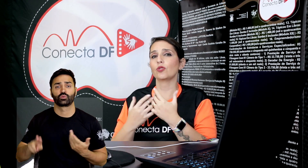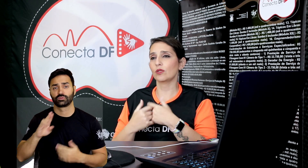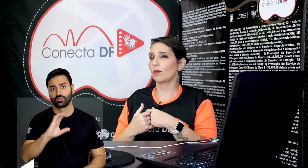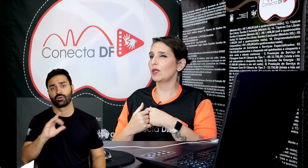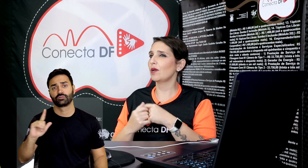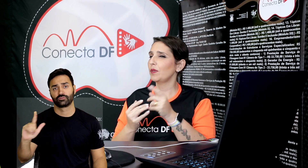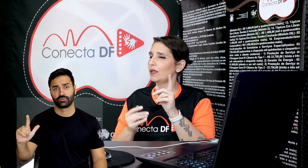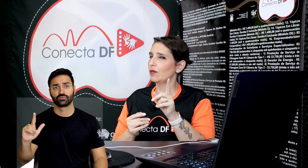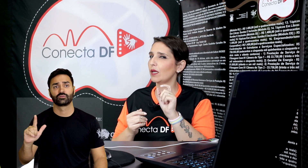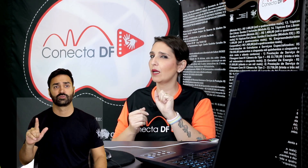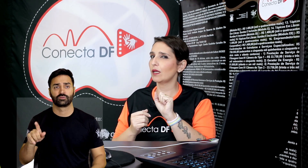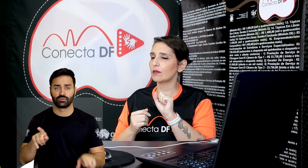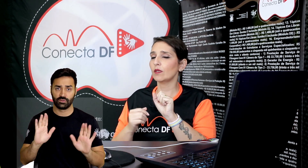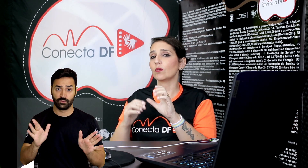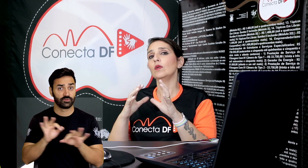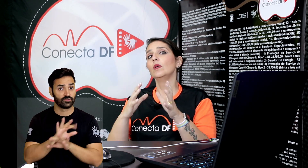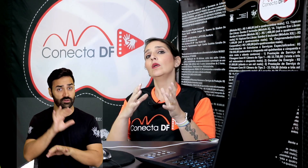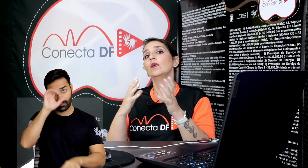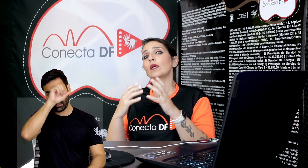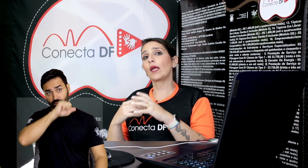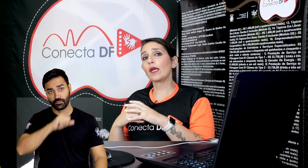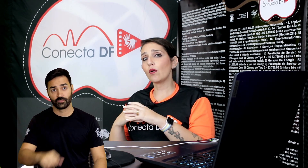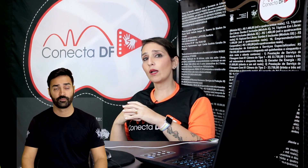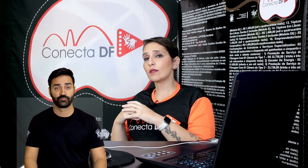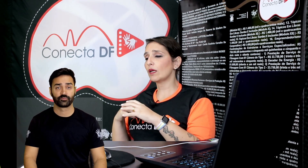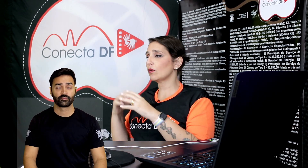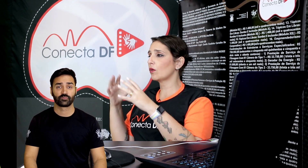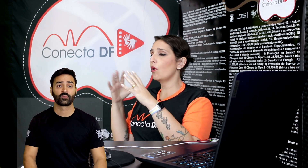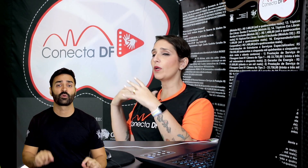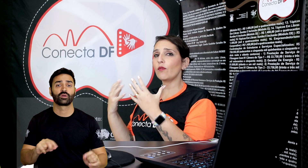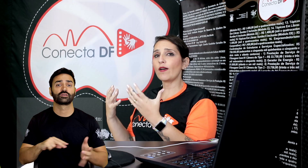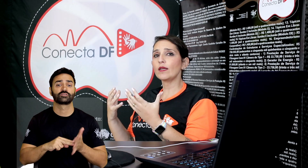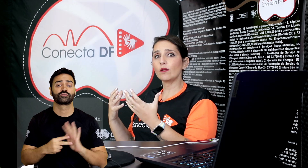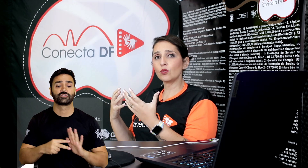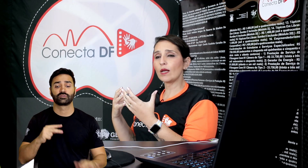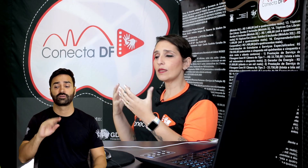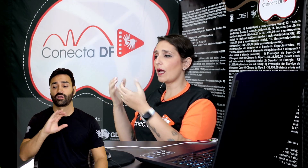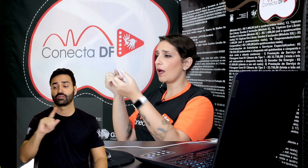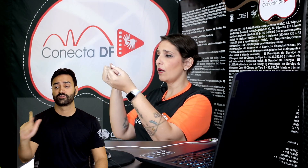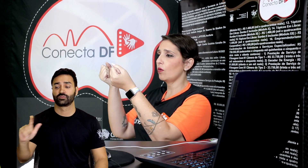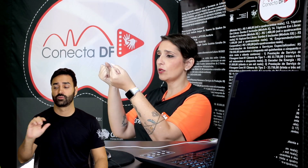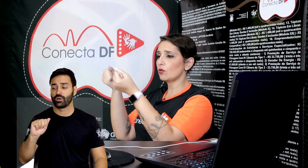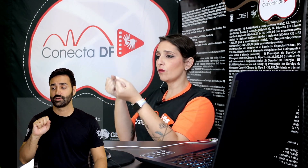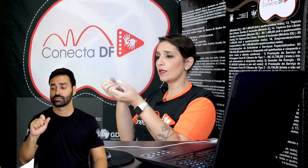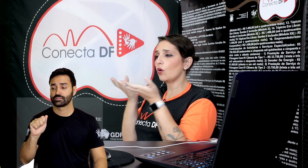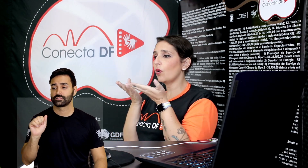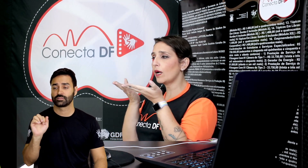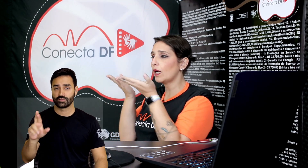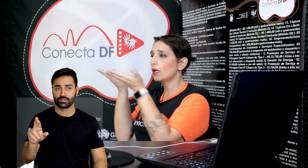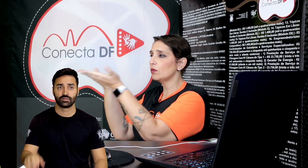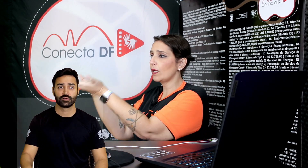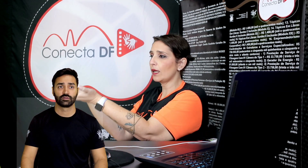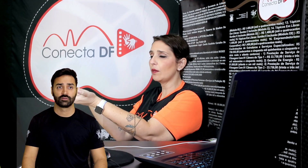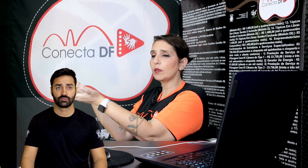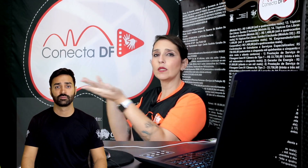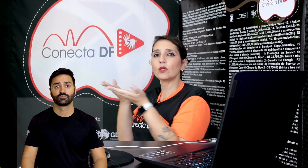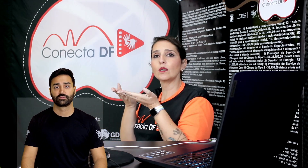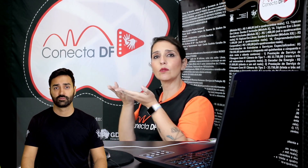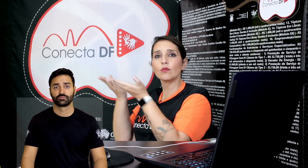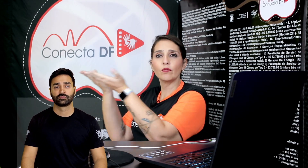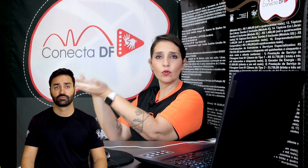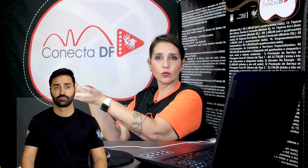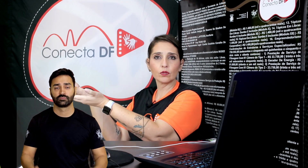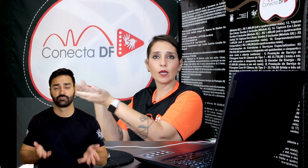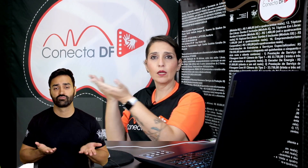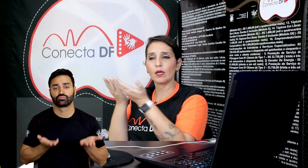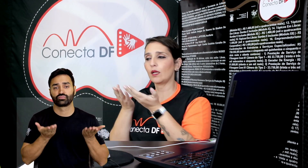que a gente também já aprendeu o que é classificador. O que é o classificador? Como que eu faria do assar? Como se eu estivesse colocando aquela bandeja dentro